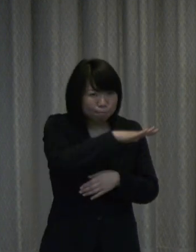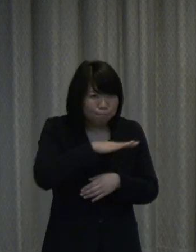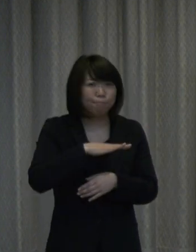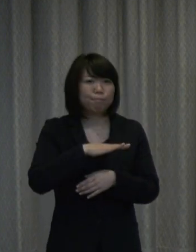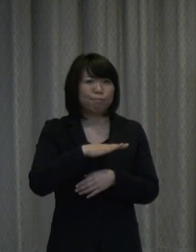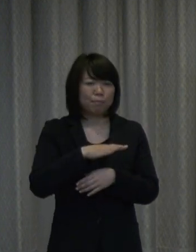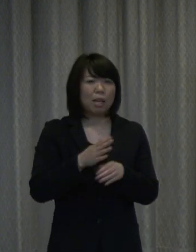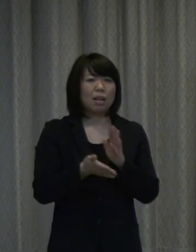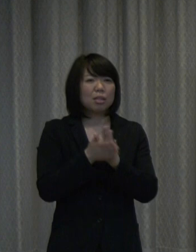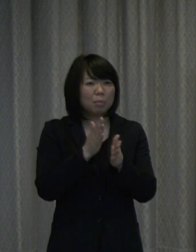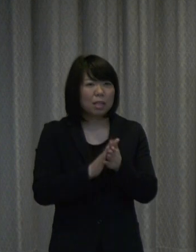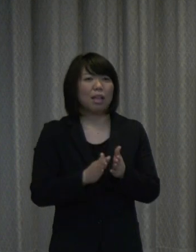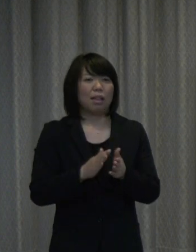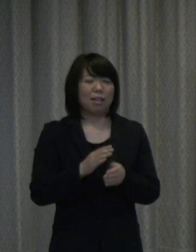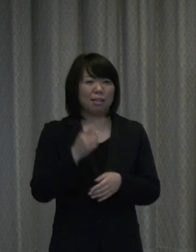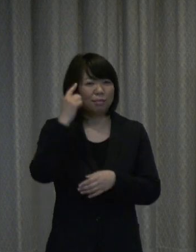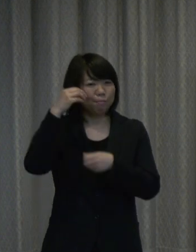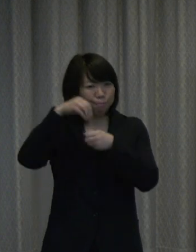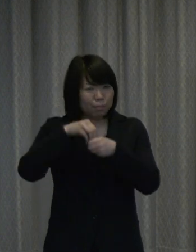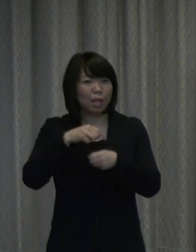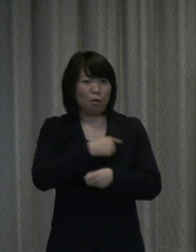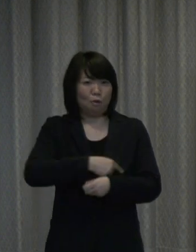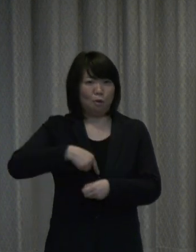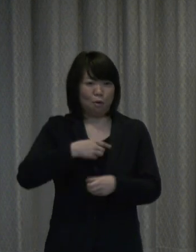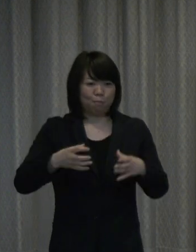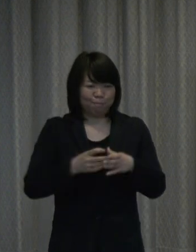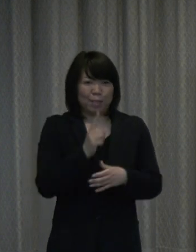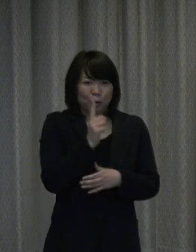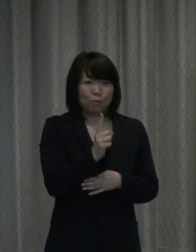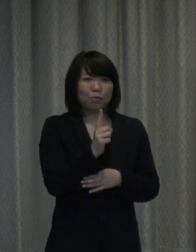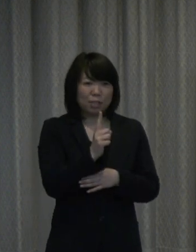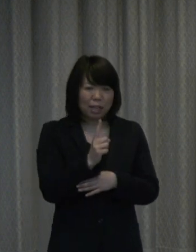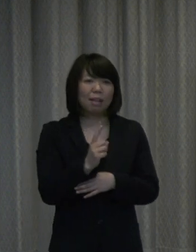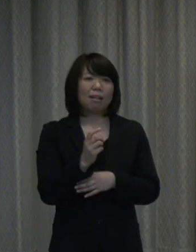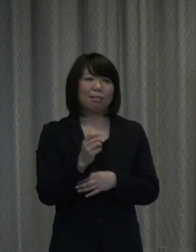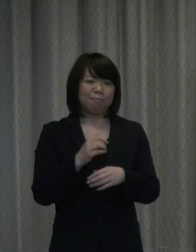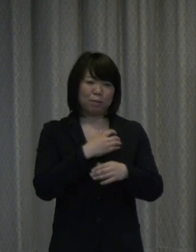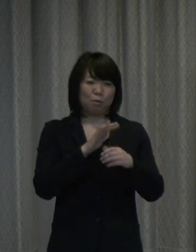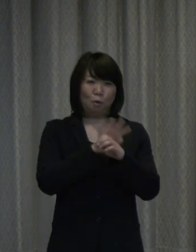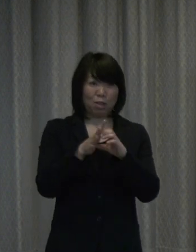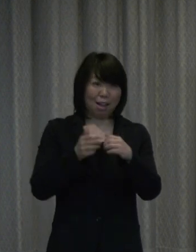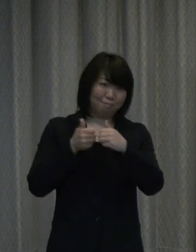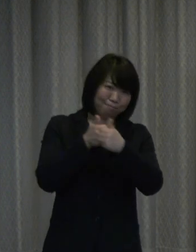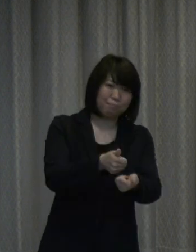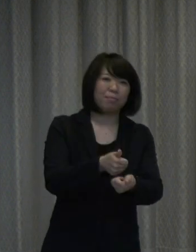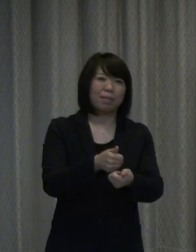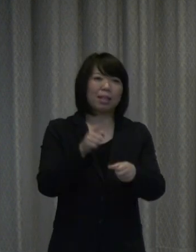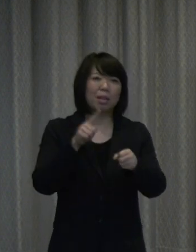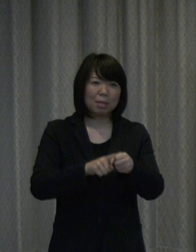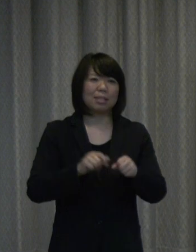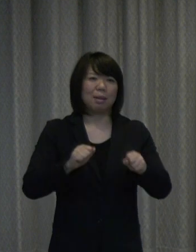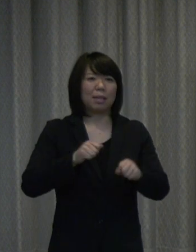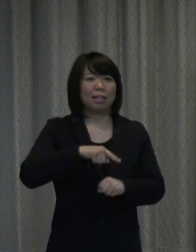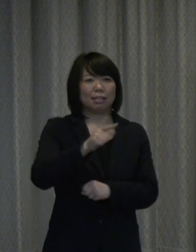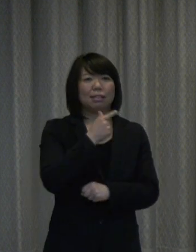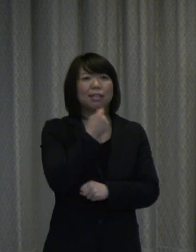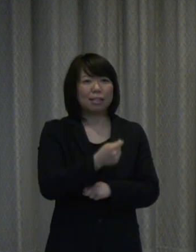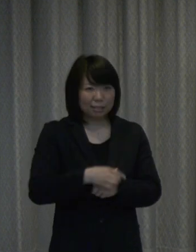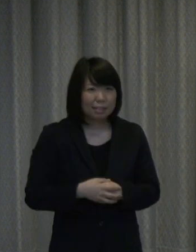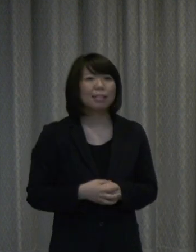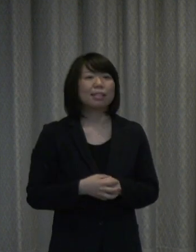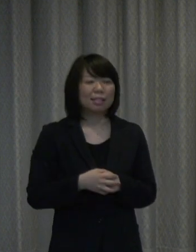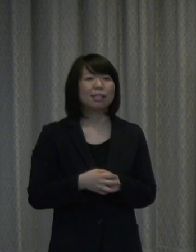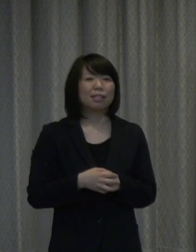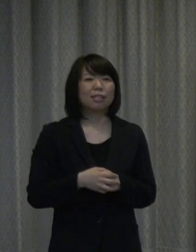に心を一つにして、さらに乗り越えるために頑張ってまいりたいと思います。なお一層